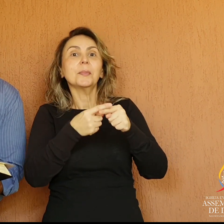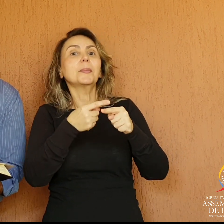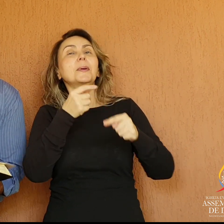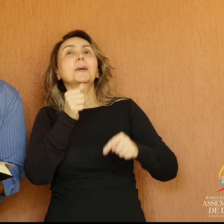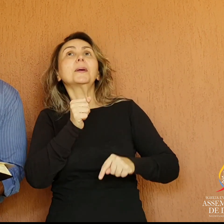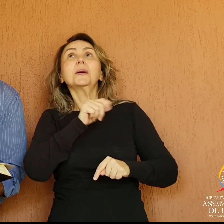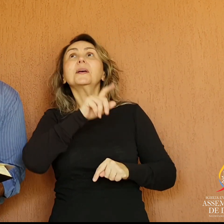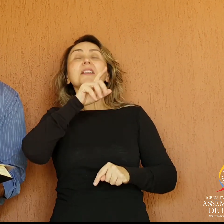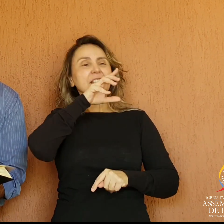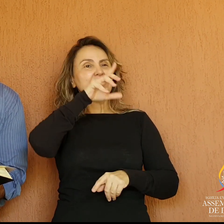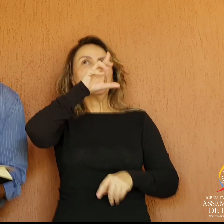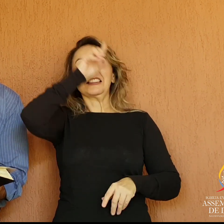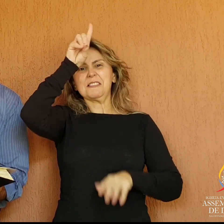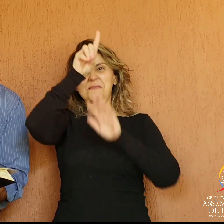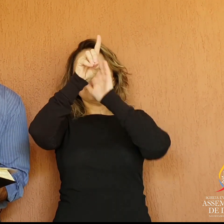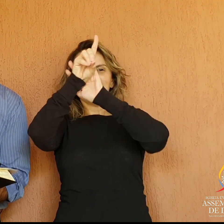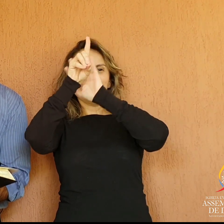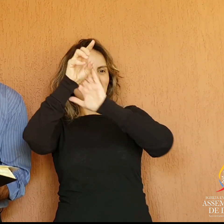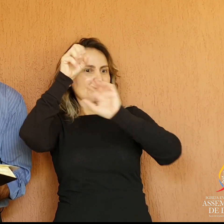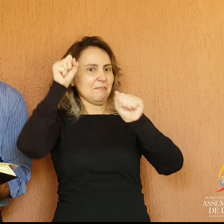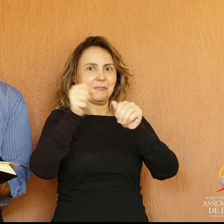aparente.